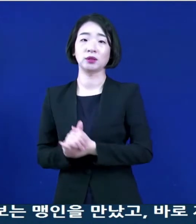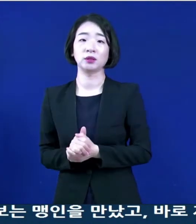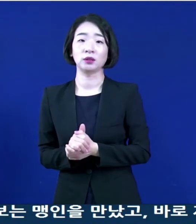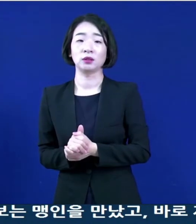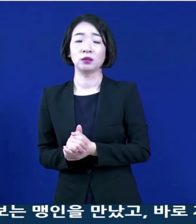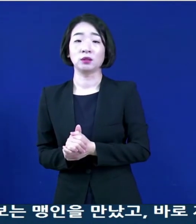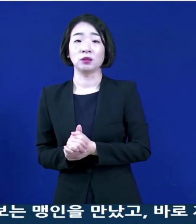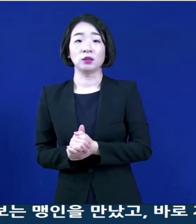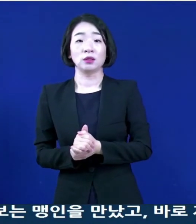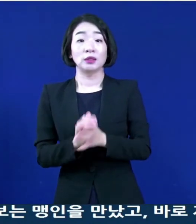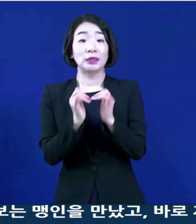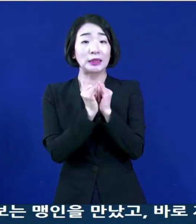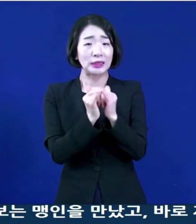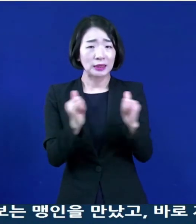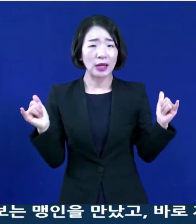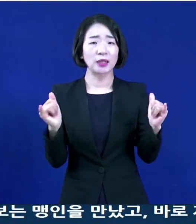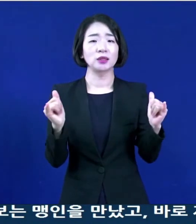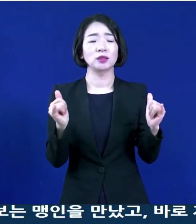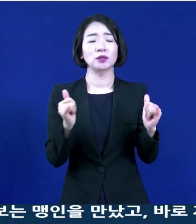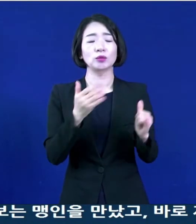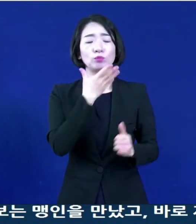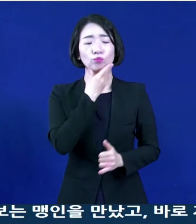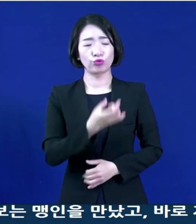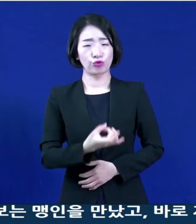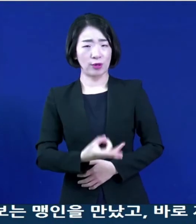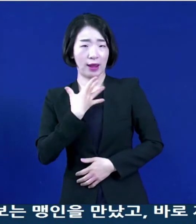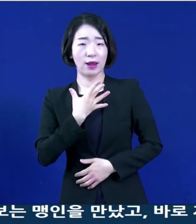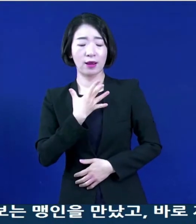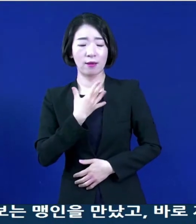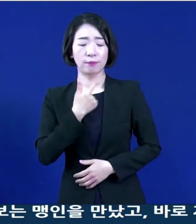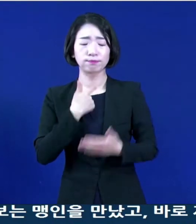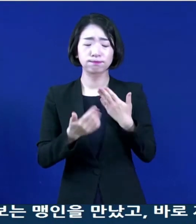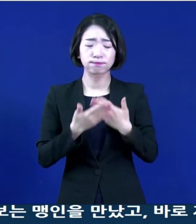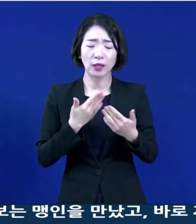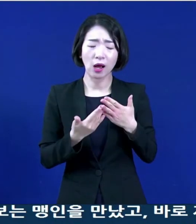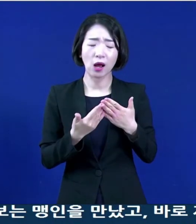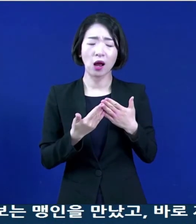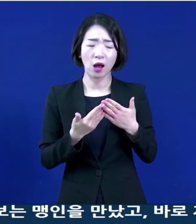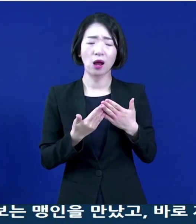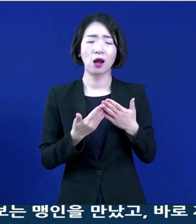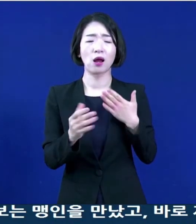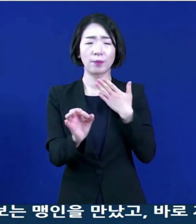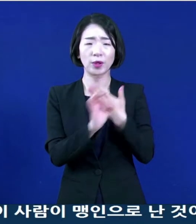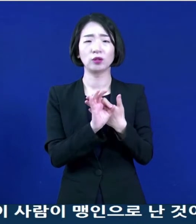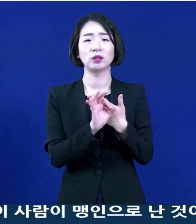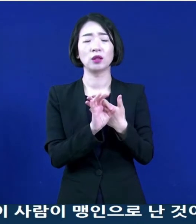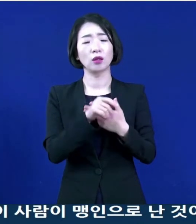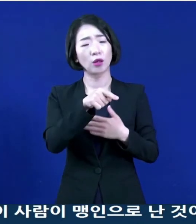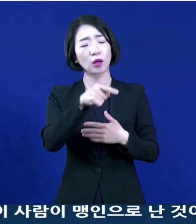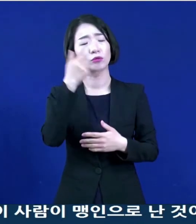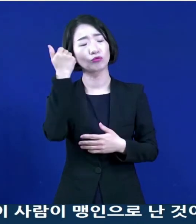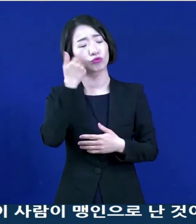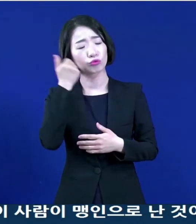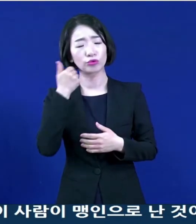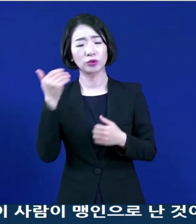인간은 불행을 경험하게 되면 그 불행이 누구 탓인지 그 탓을 찾기